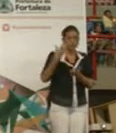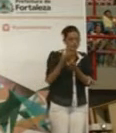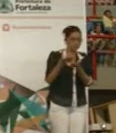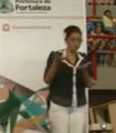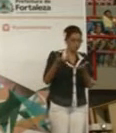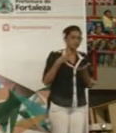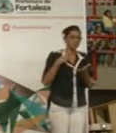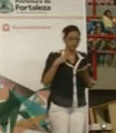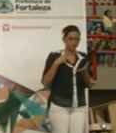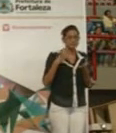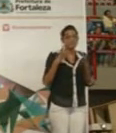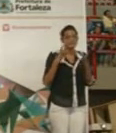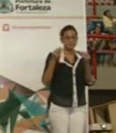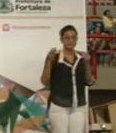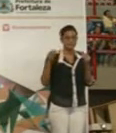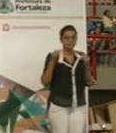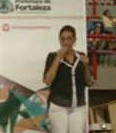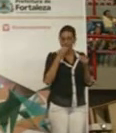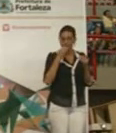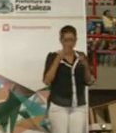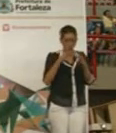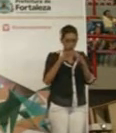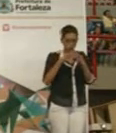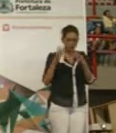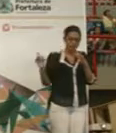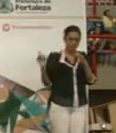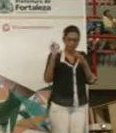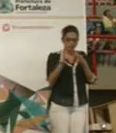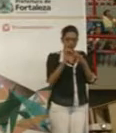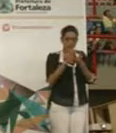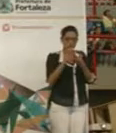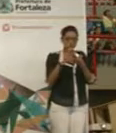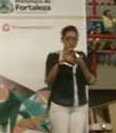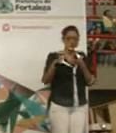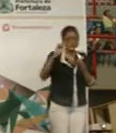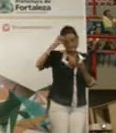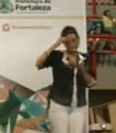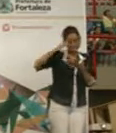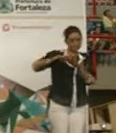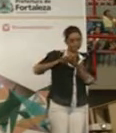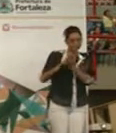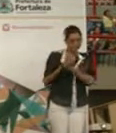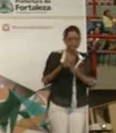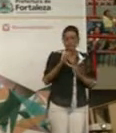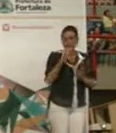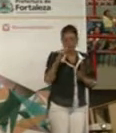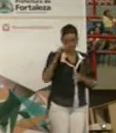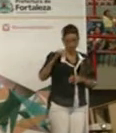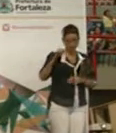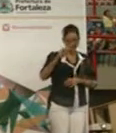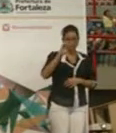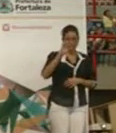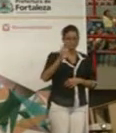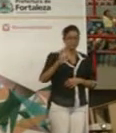torcida, né? E na Europa mais ainda. Na Europa existe hoje, nesse momento, uma grave crise